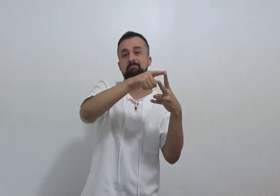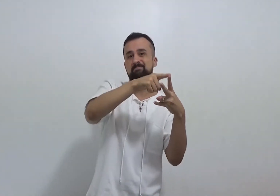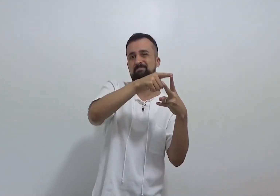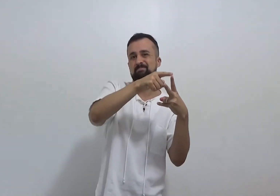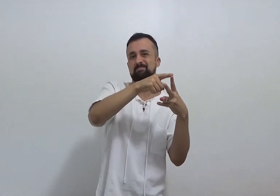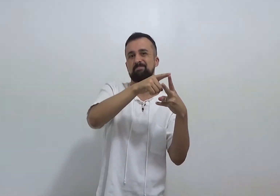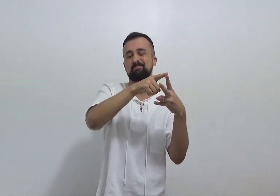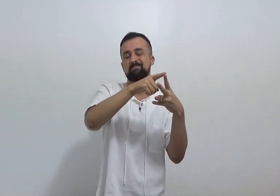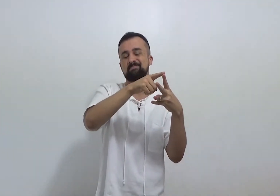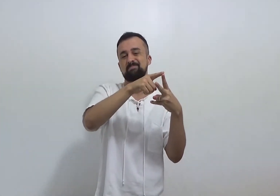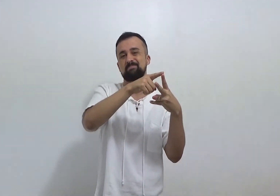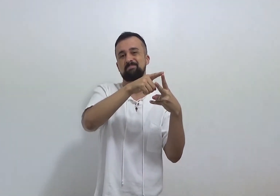explicando as duas palavras,